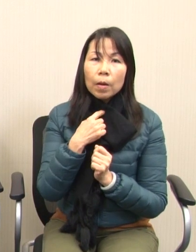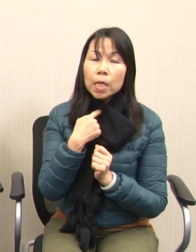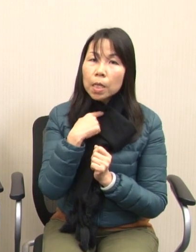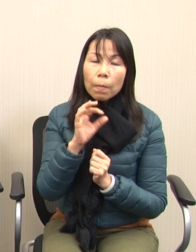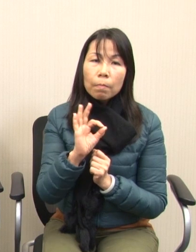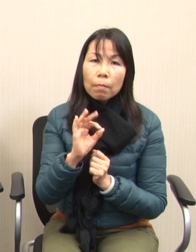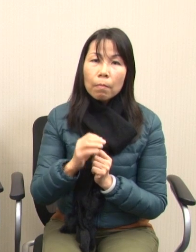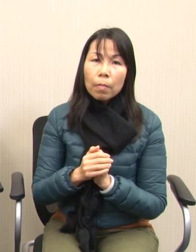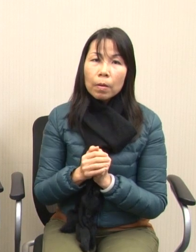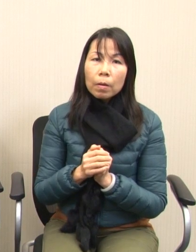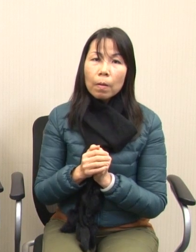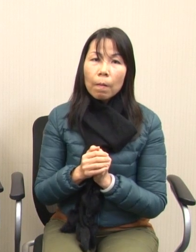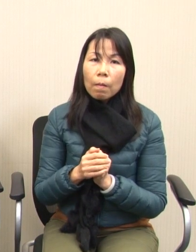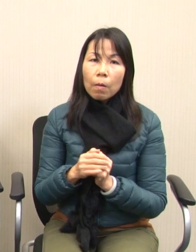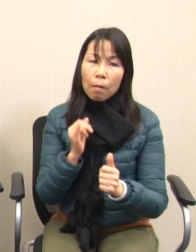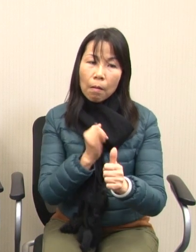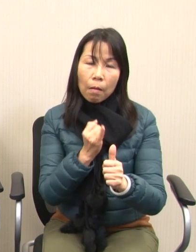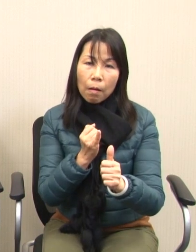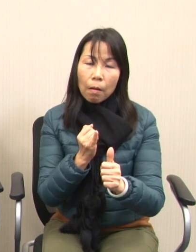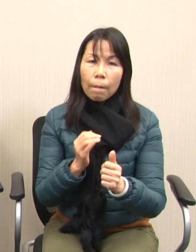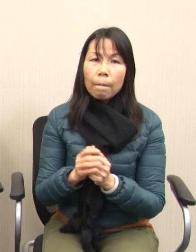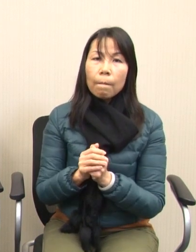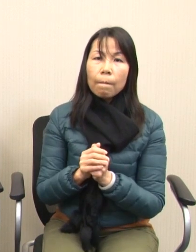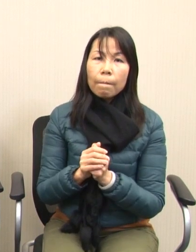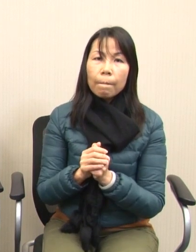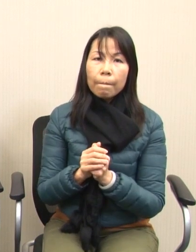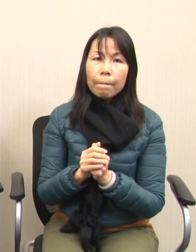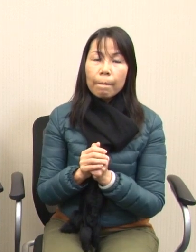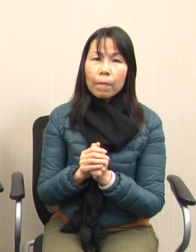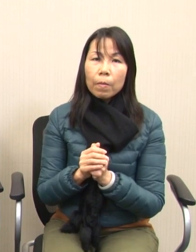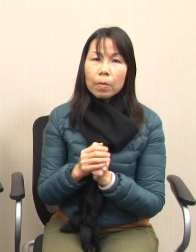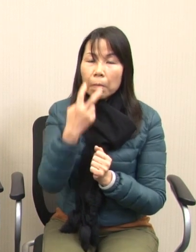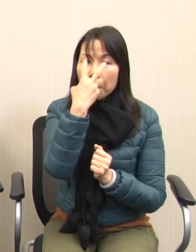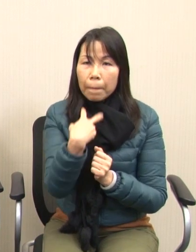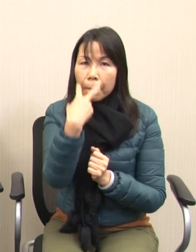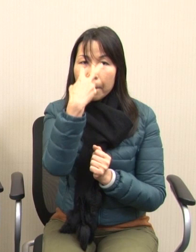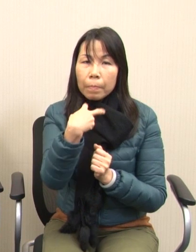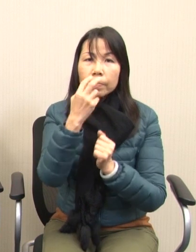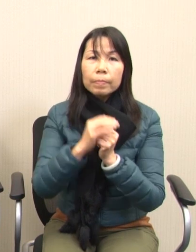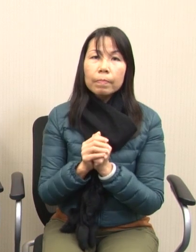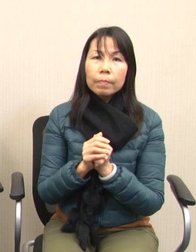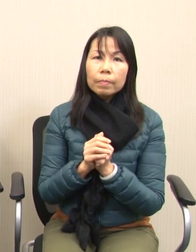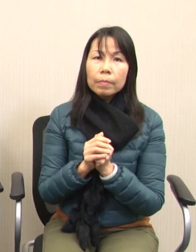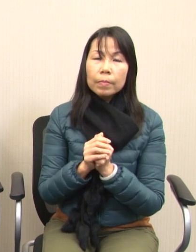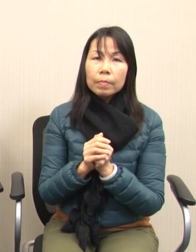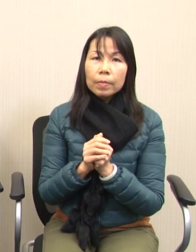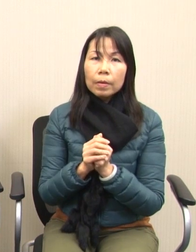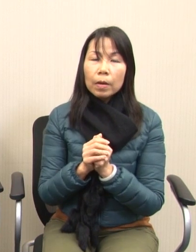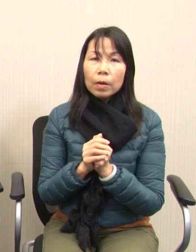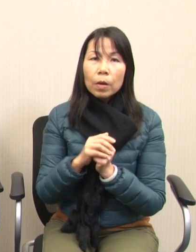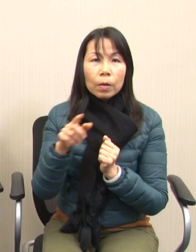你，也不需要跟你在這裡吐哭哭，他只是 ignore